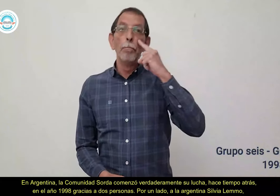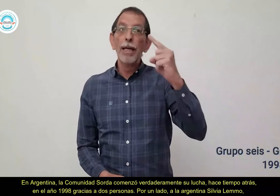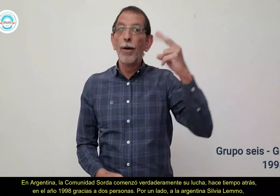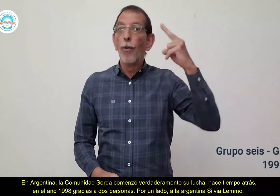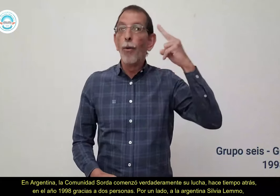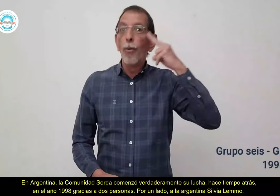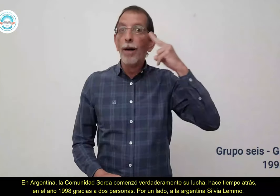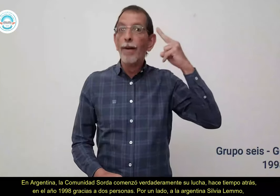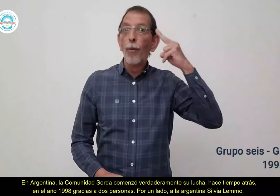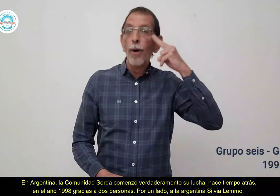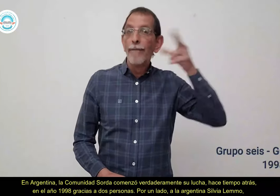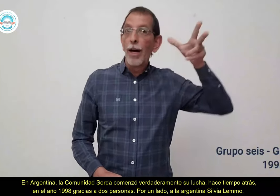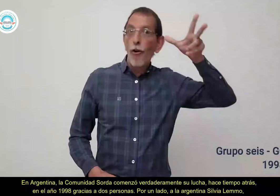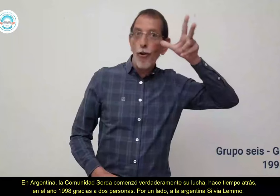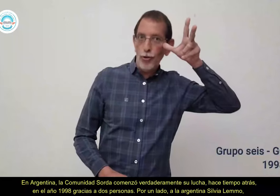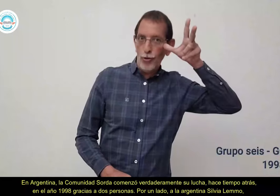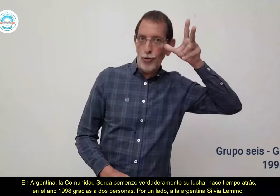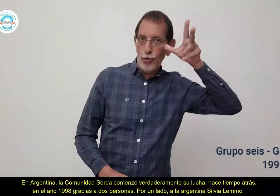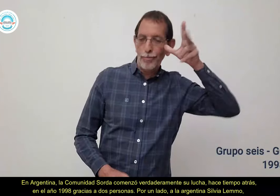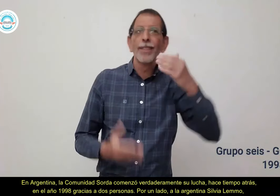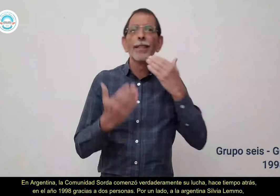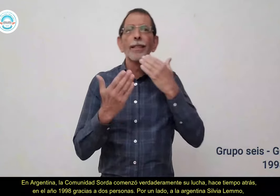1998, gracias a dos personas.